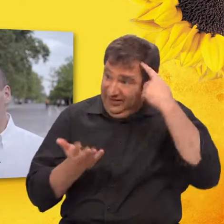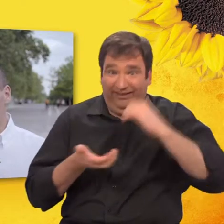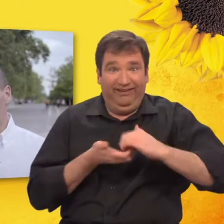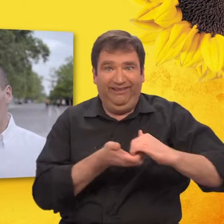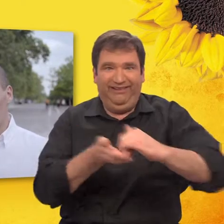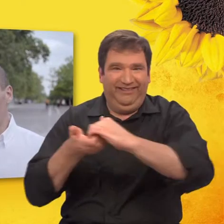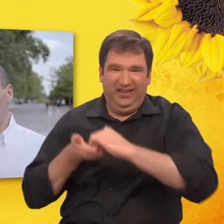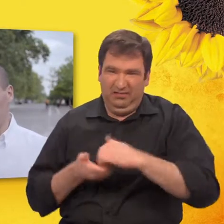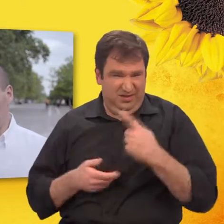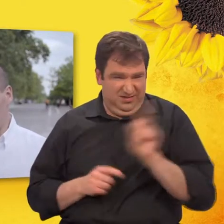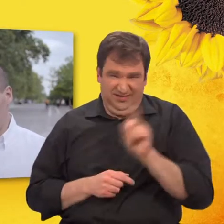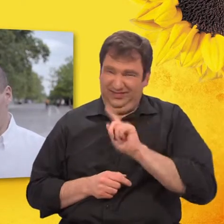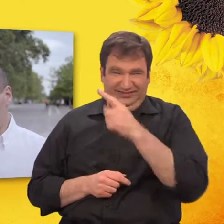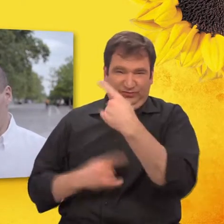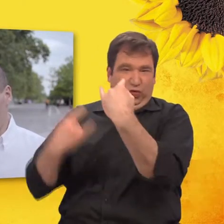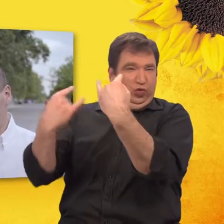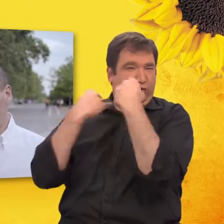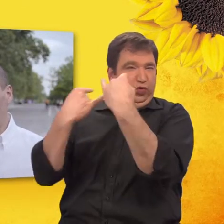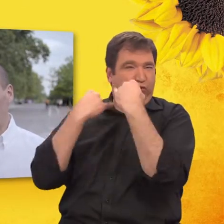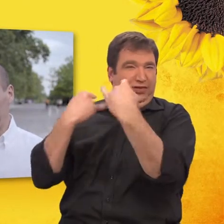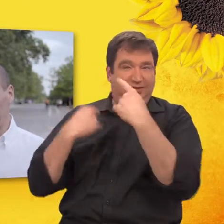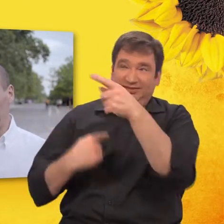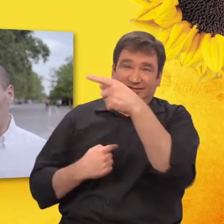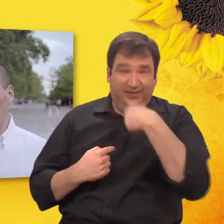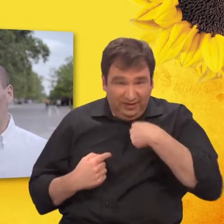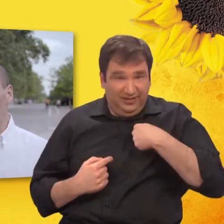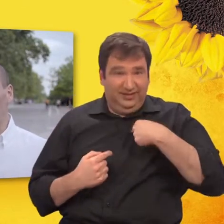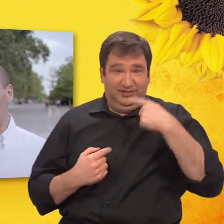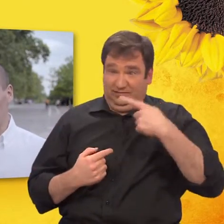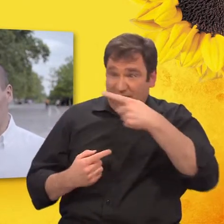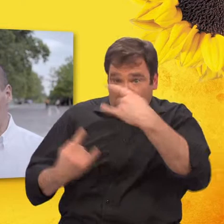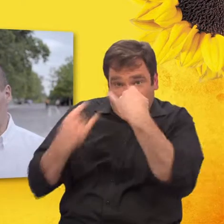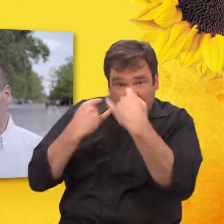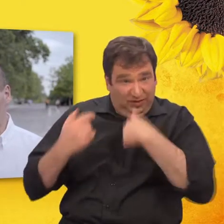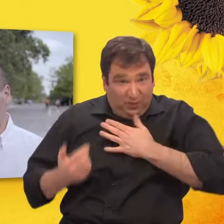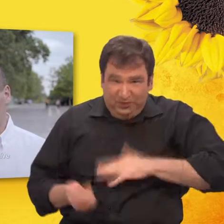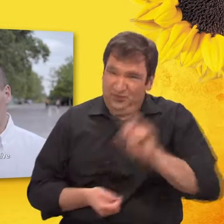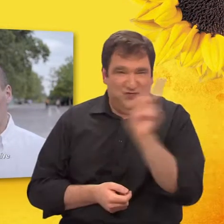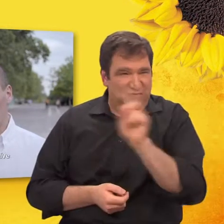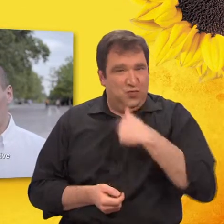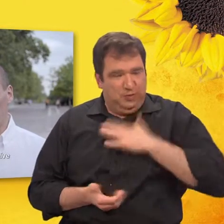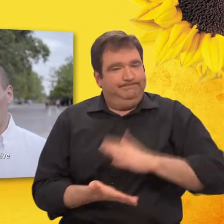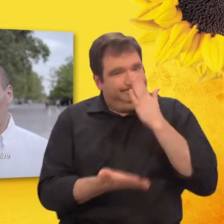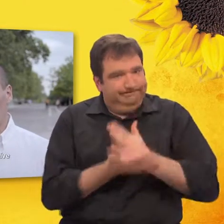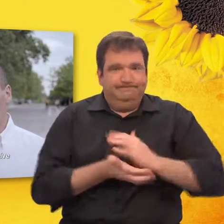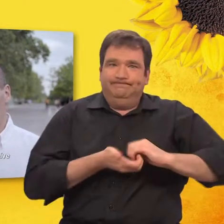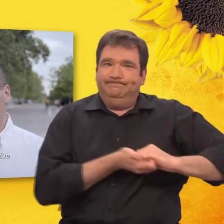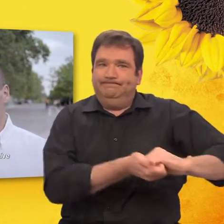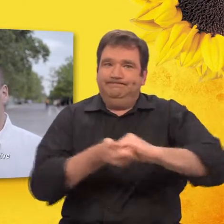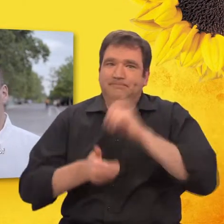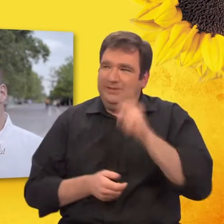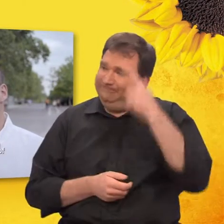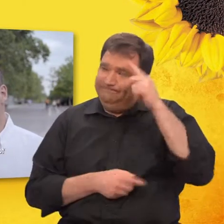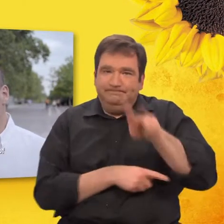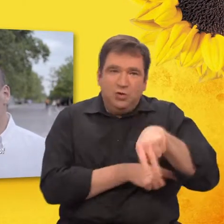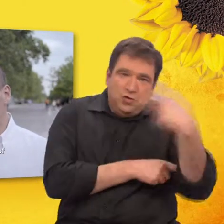κοροϊδεύουν και δεν θέλουμε τέτοια αλληλεγγύη. Θέλουμε πραγματική αλληλεγγύη, που πρέπει να βρούμε μια άλλη λέξη να τη χαρακτηρίσουμε. Γιατί τα δάνεια που πήραν οι χώρες μας